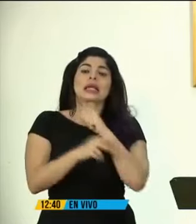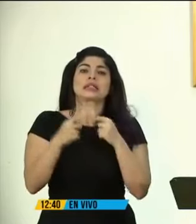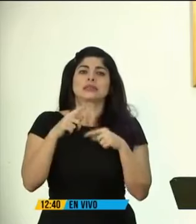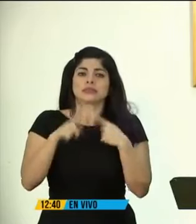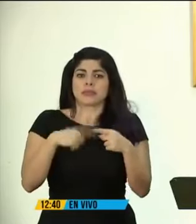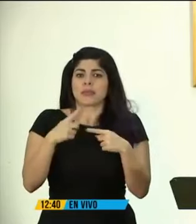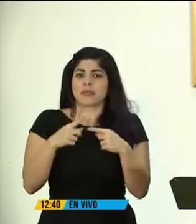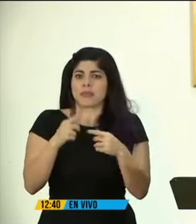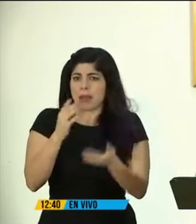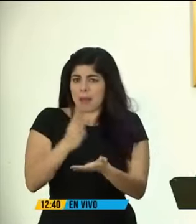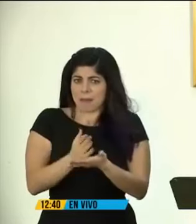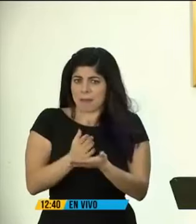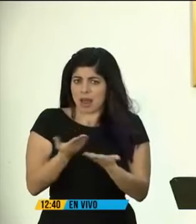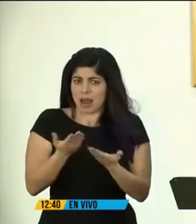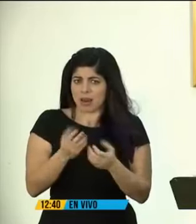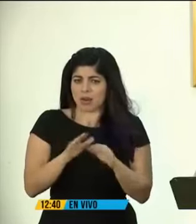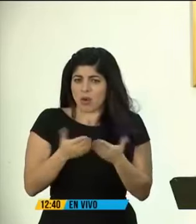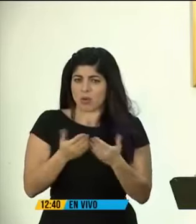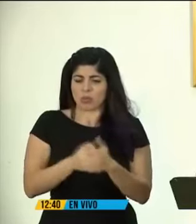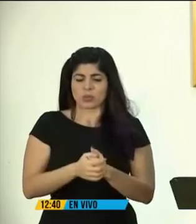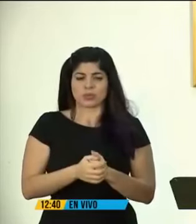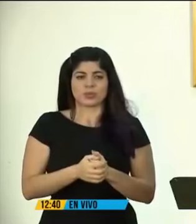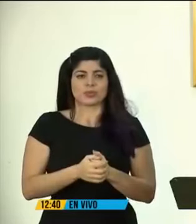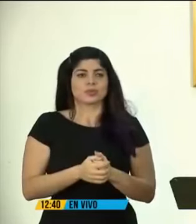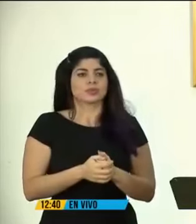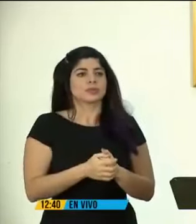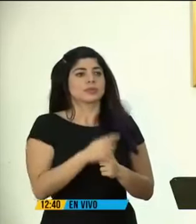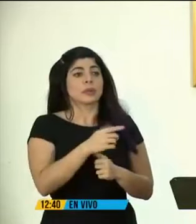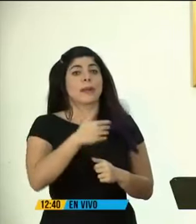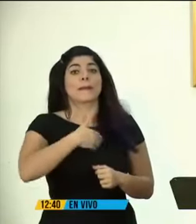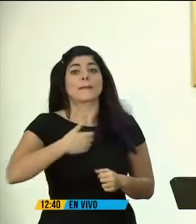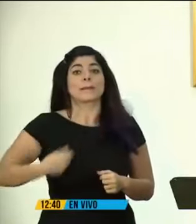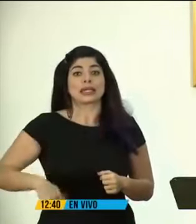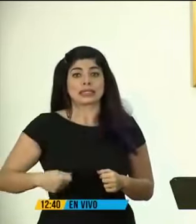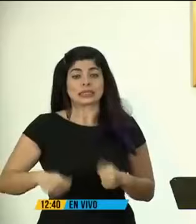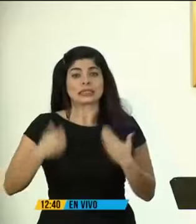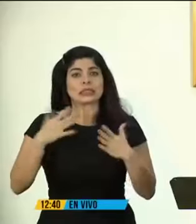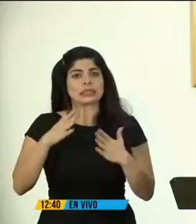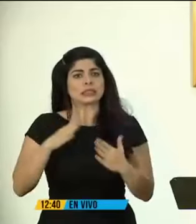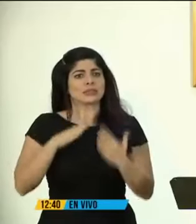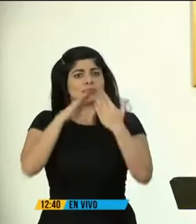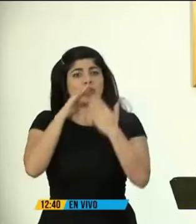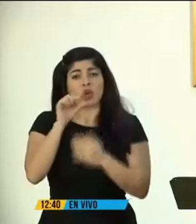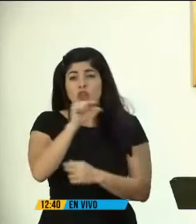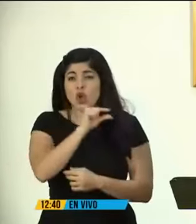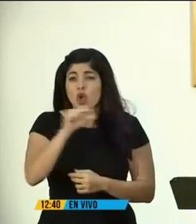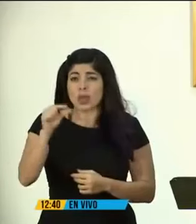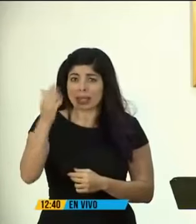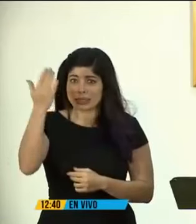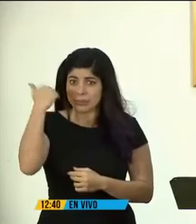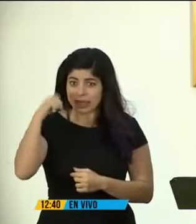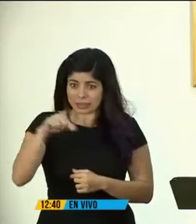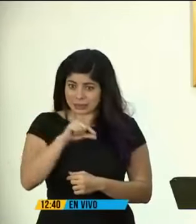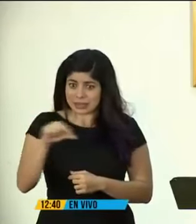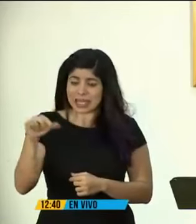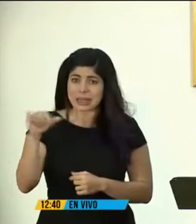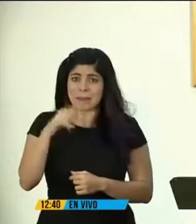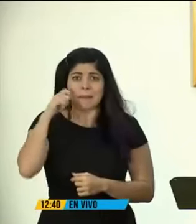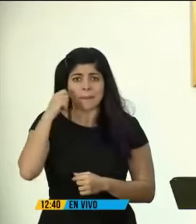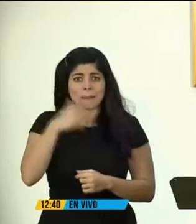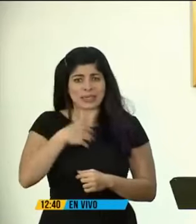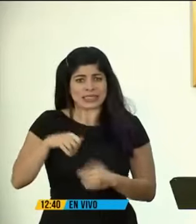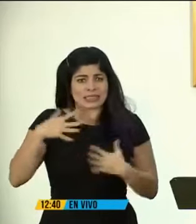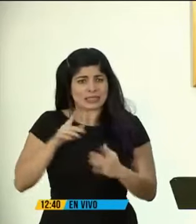van a parar? Gracias, Marco. Señora ministra. El presidente ha dado la cara toda la semana anterior y esta semana también. Se ha reunido